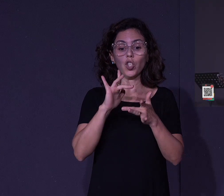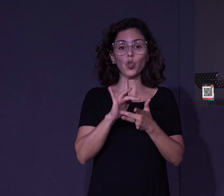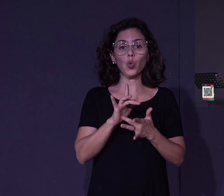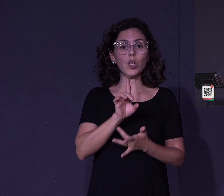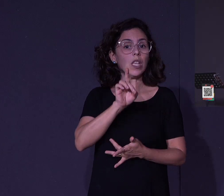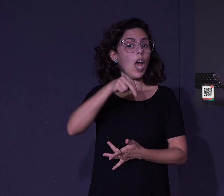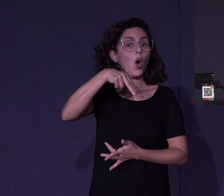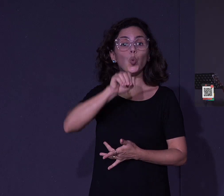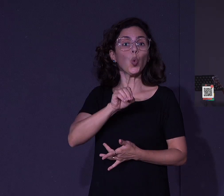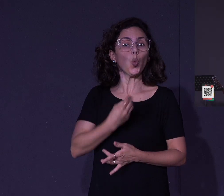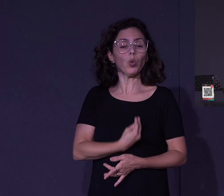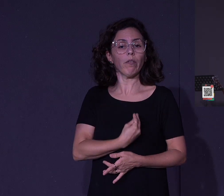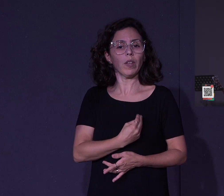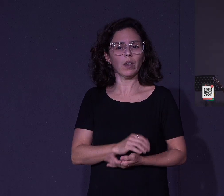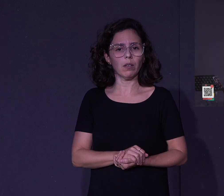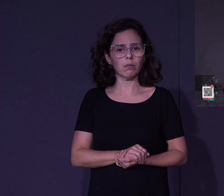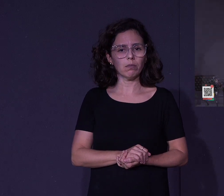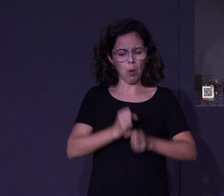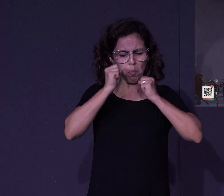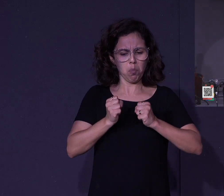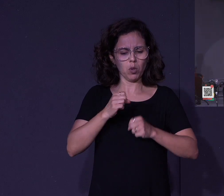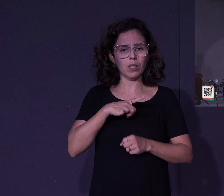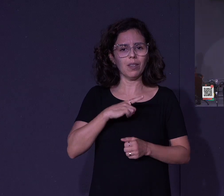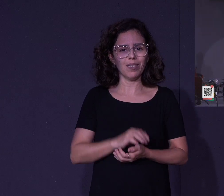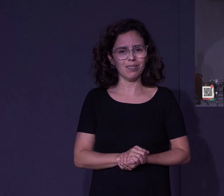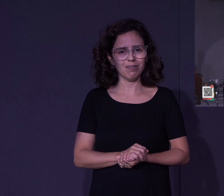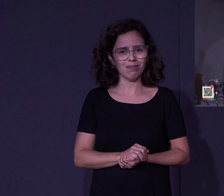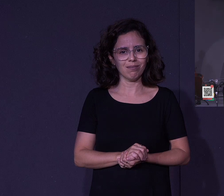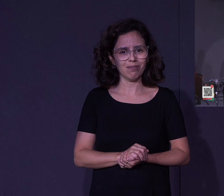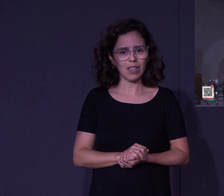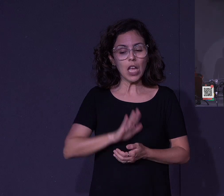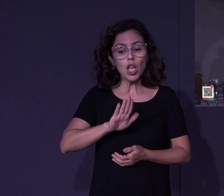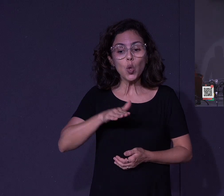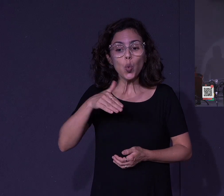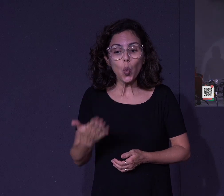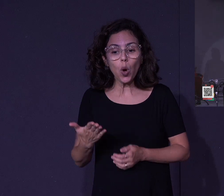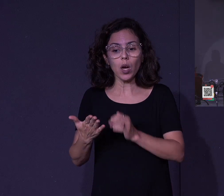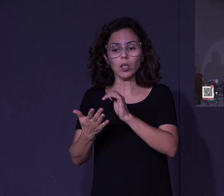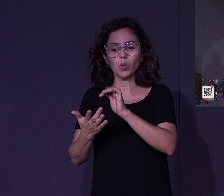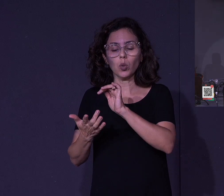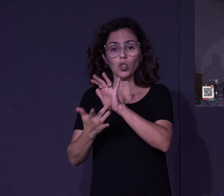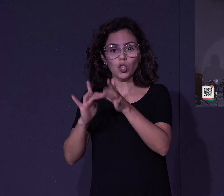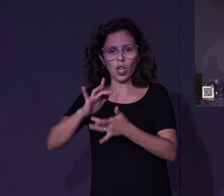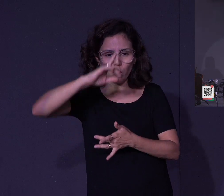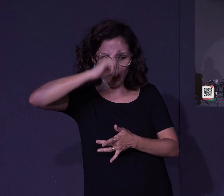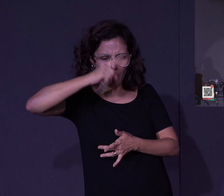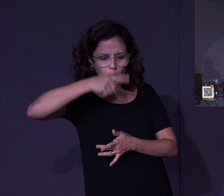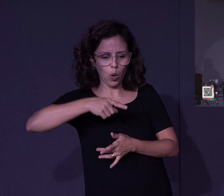Lázaro, sai para fora. Da mesma forma que falou o menino